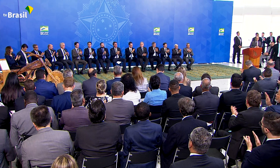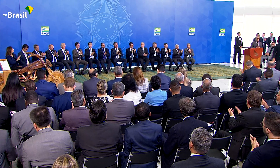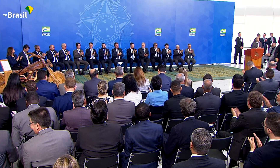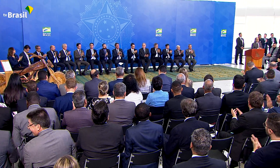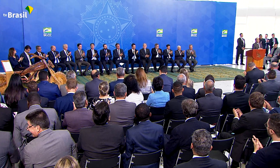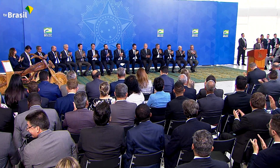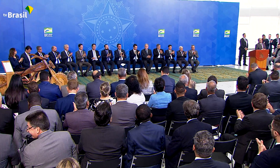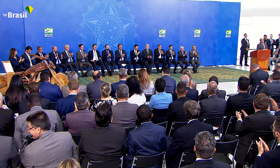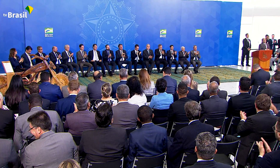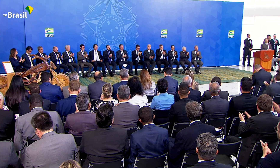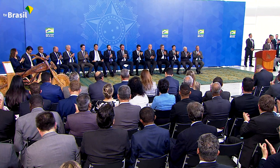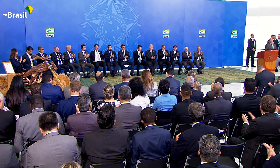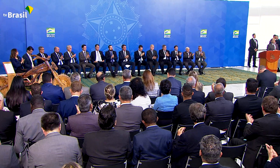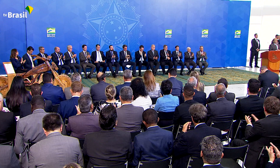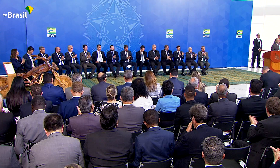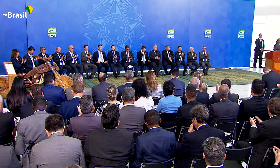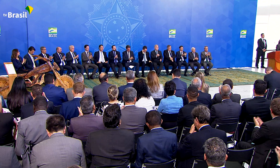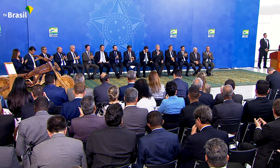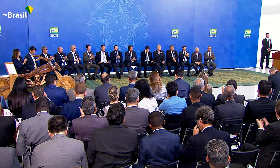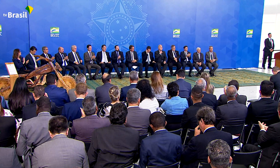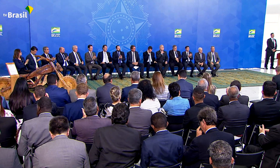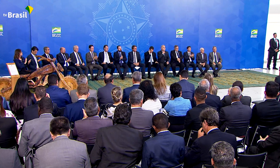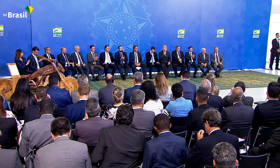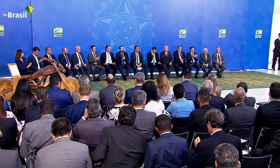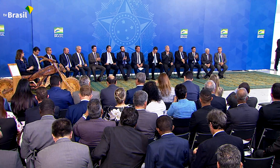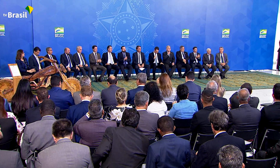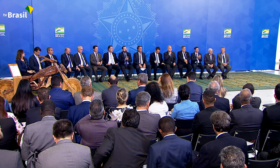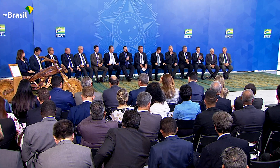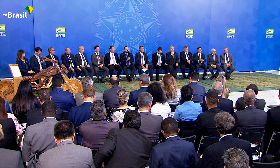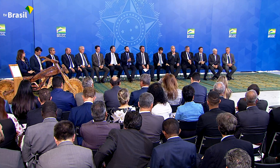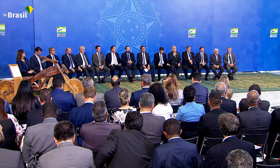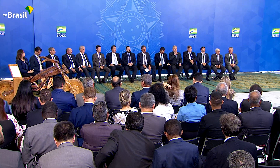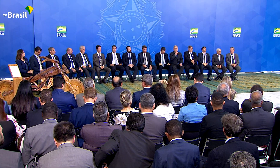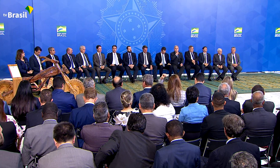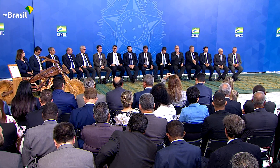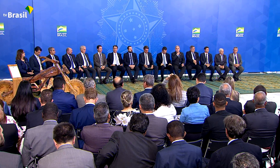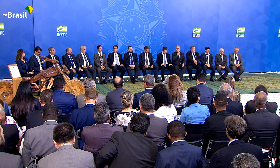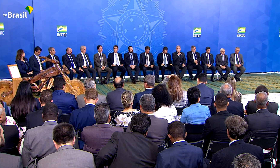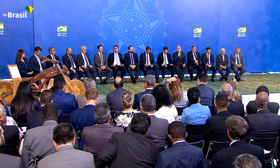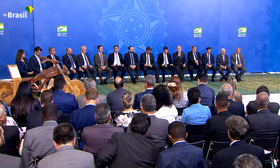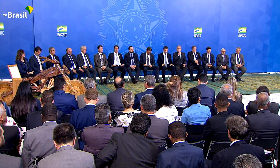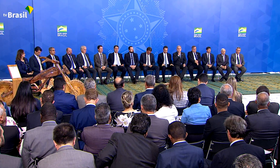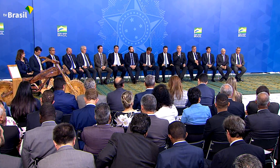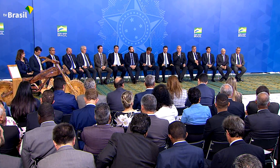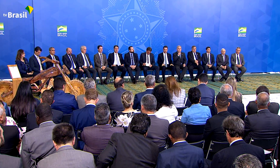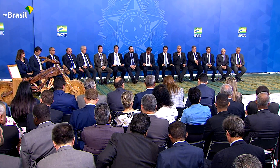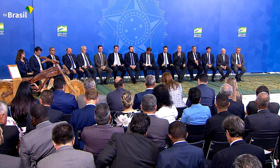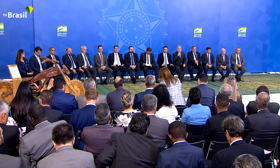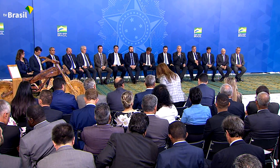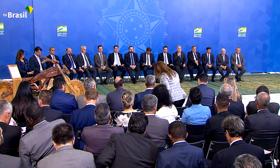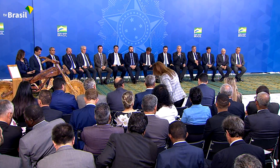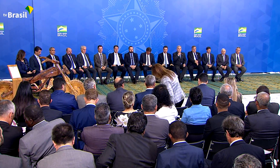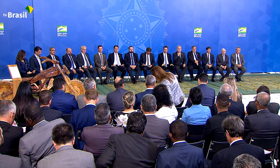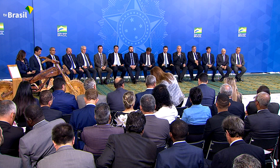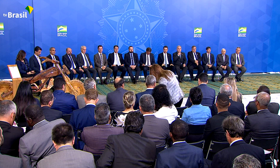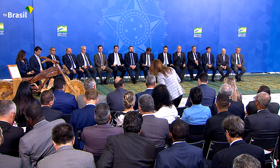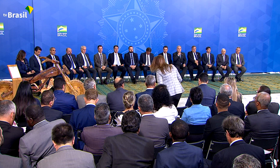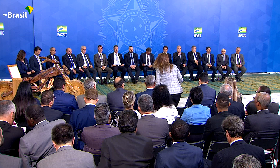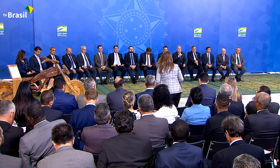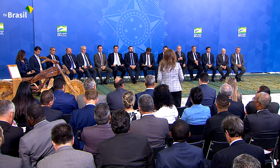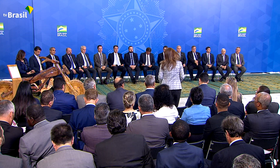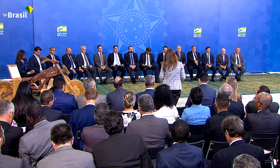E aí hoje ouviremos a deputada Carla Dickson